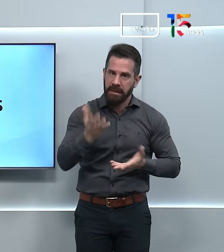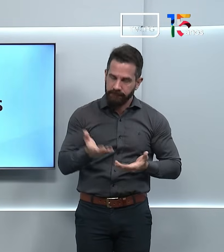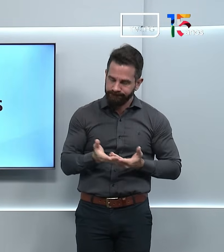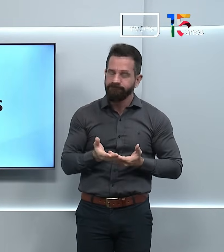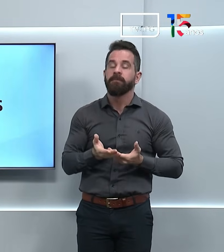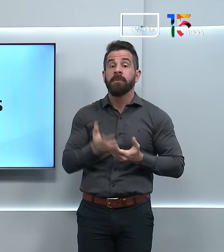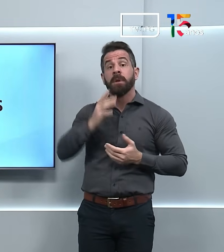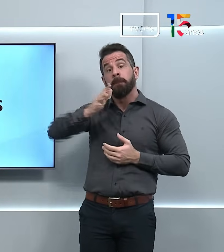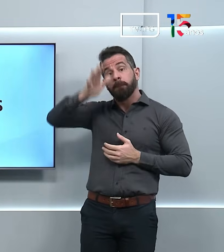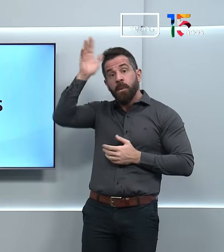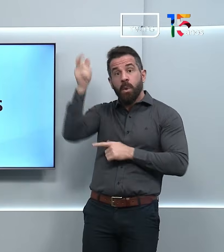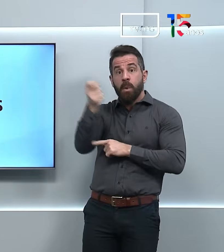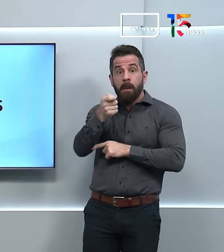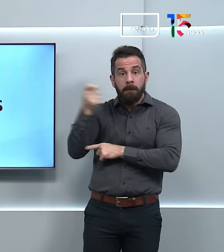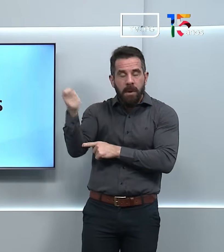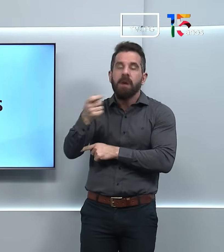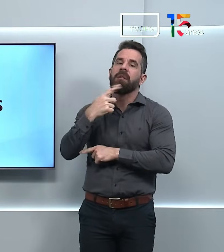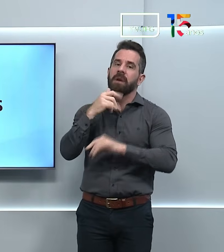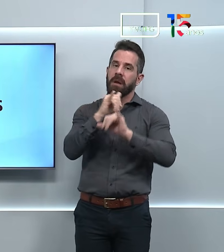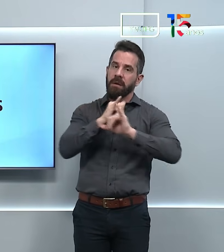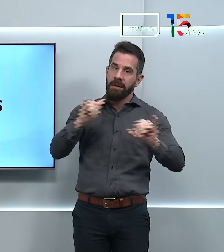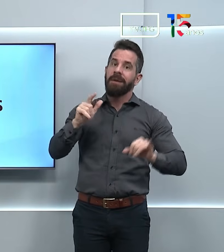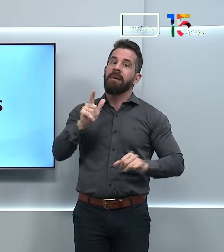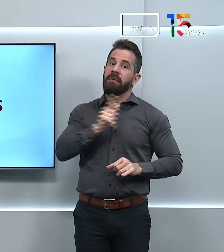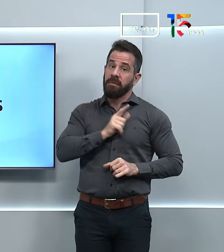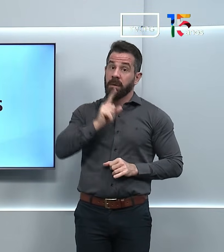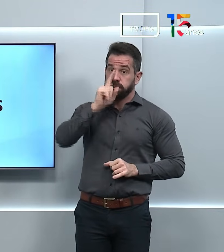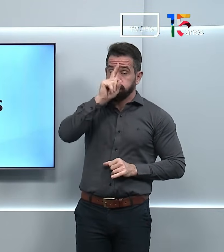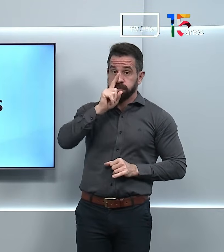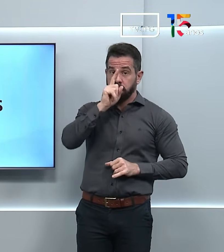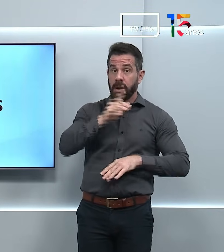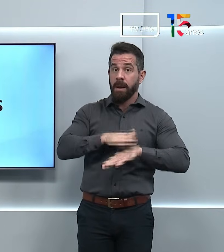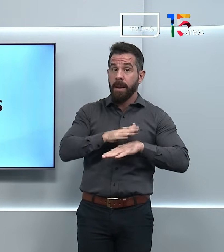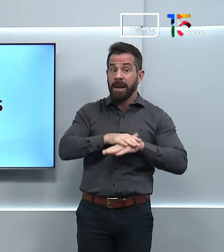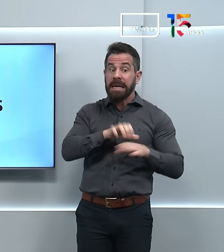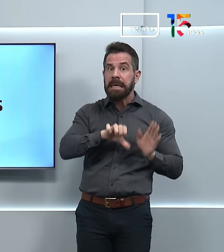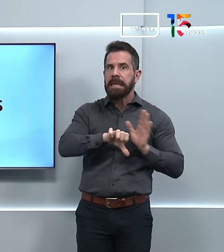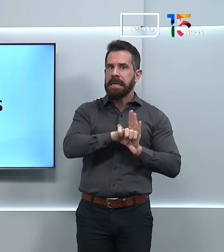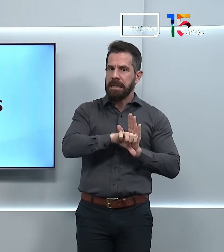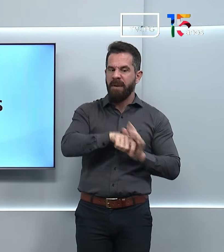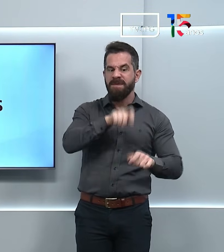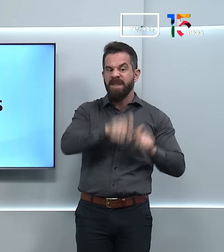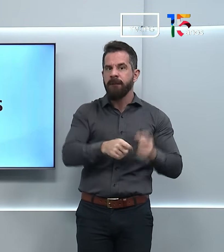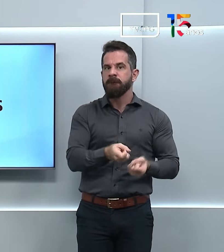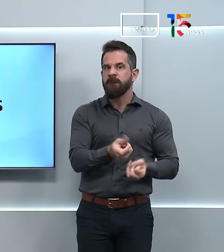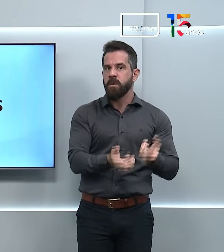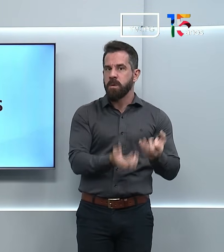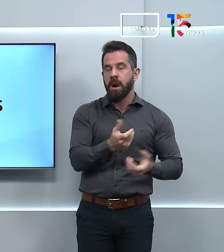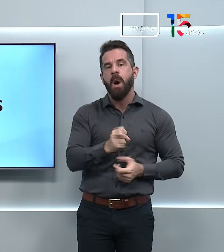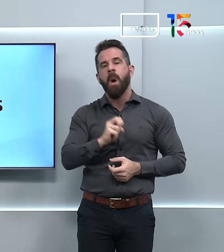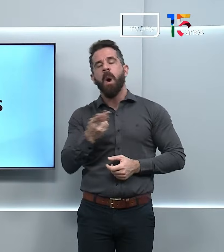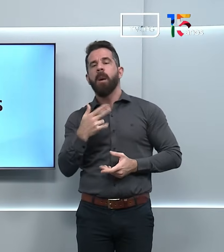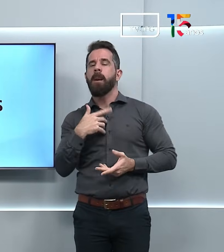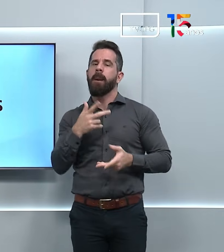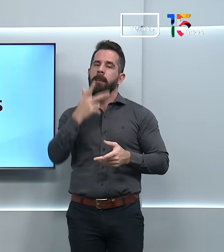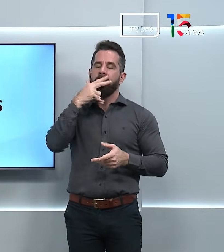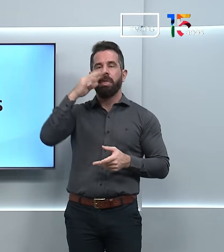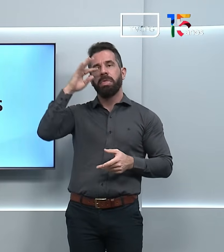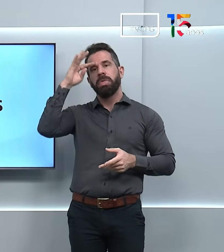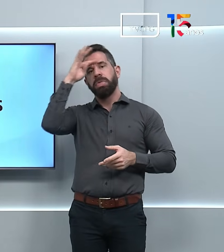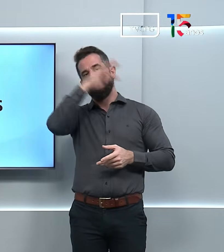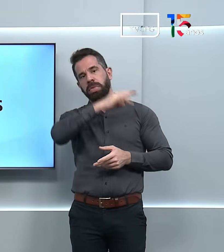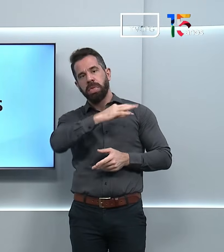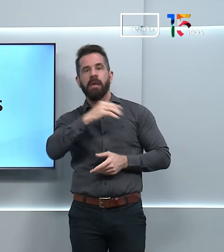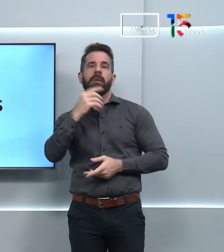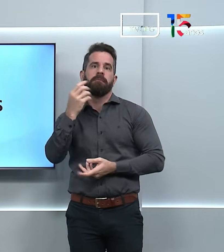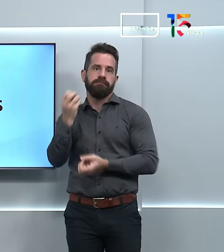Bombeiros alerta para o risco de queimadas criminosas, ou por descuido, né? E a organização também reforça que